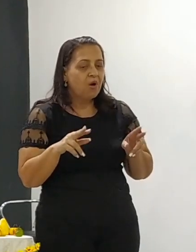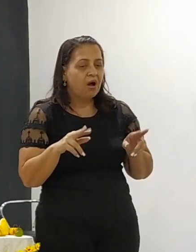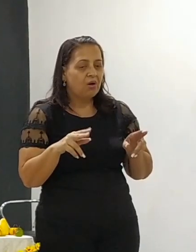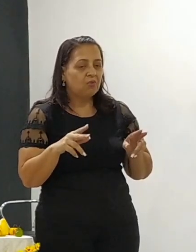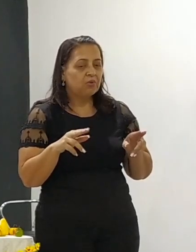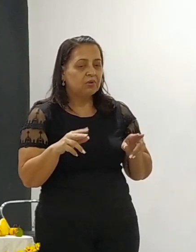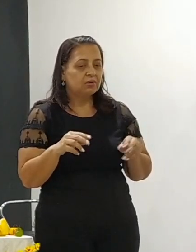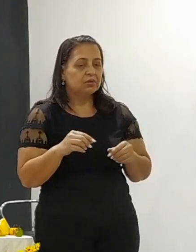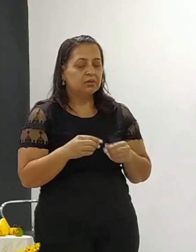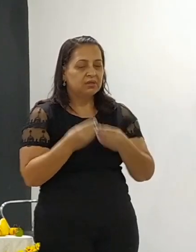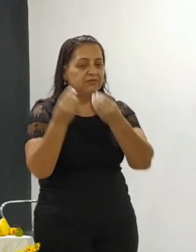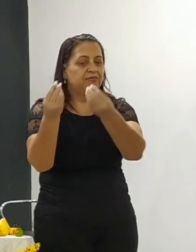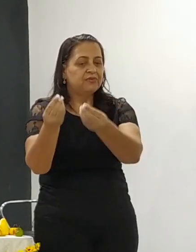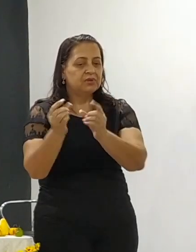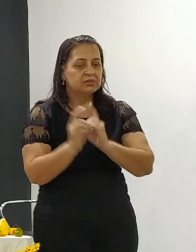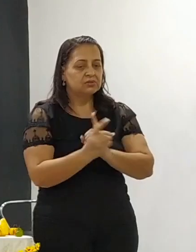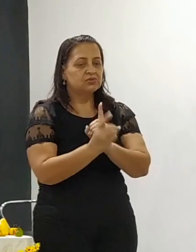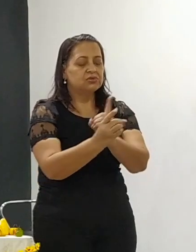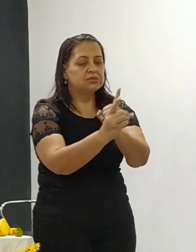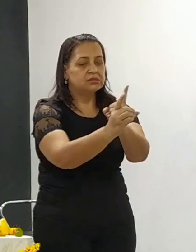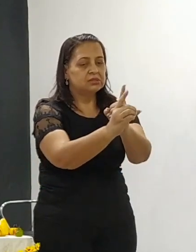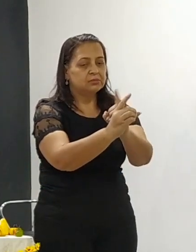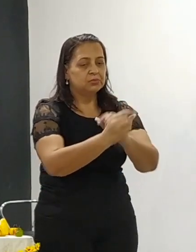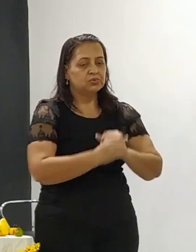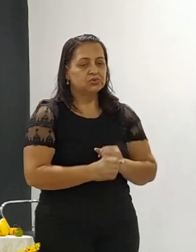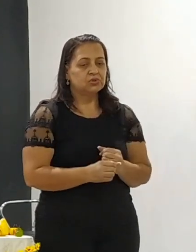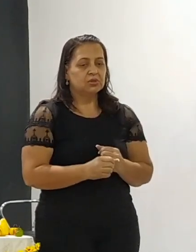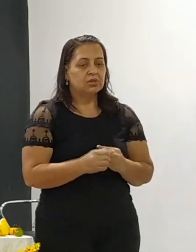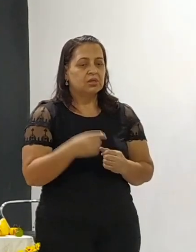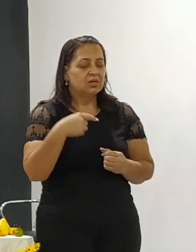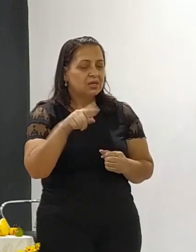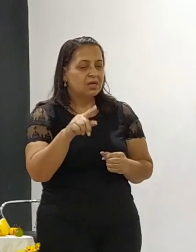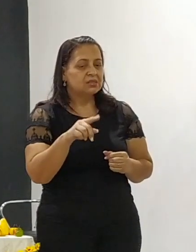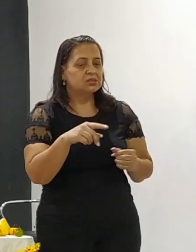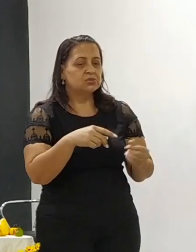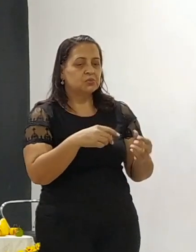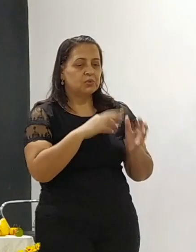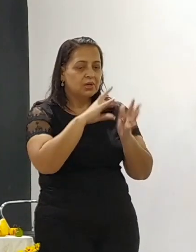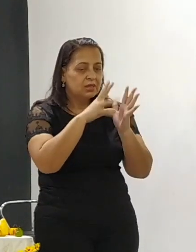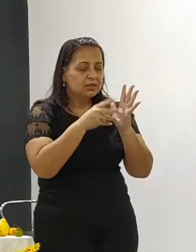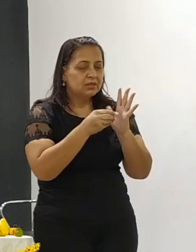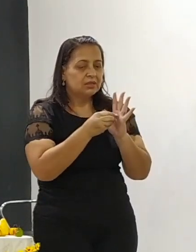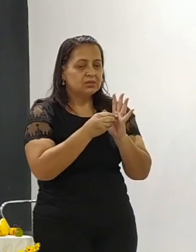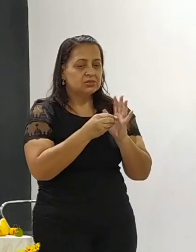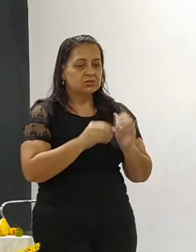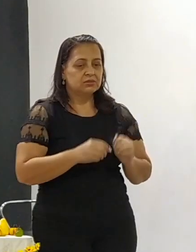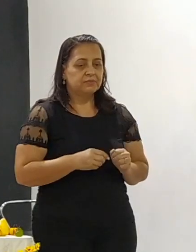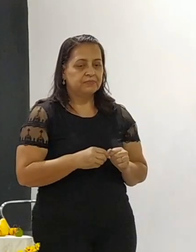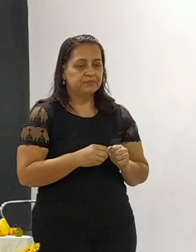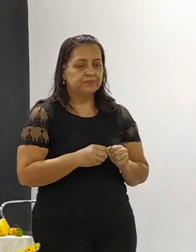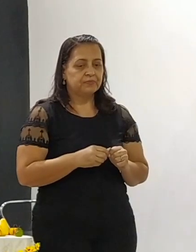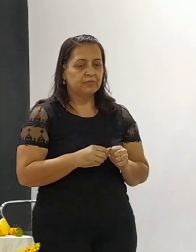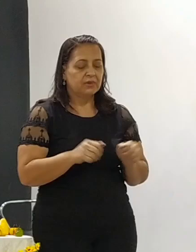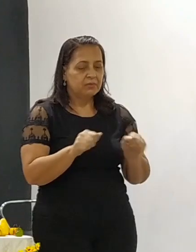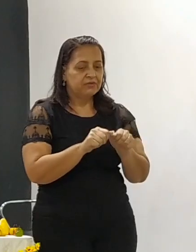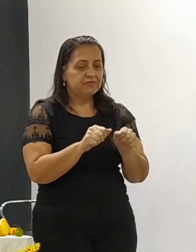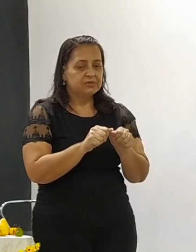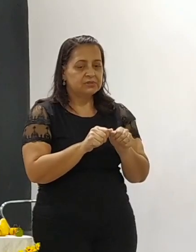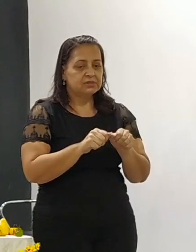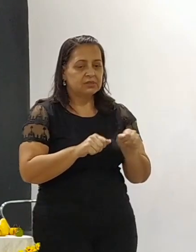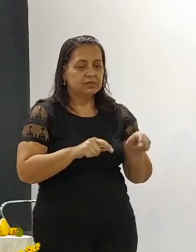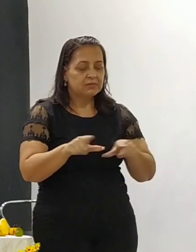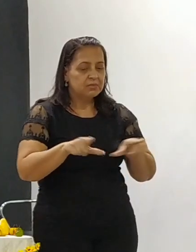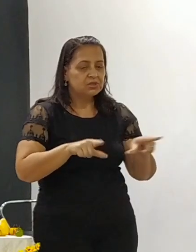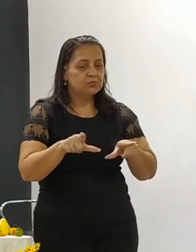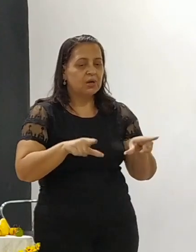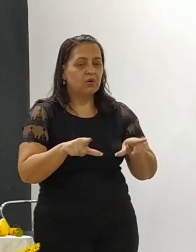discípulos, ele também envia a sua igreja para fazer a mesma obra que ele fez quando ele caminhou aqui nessa terra. E